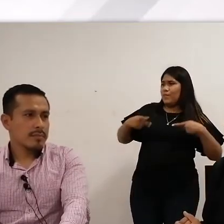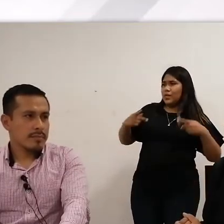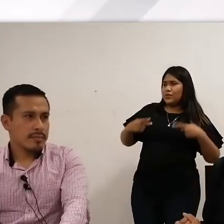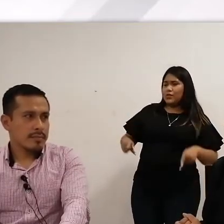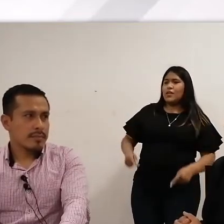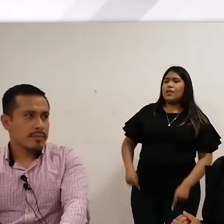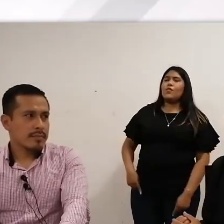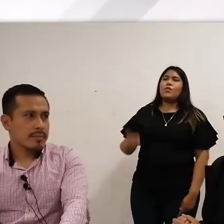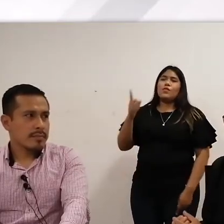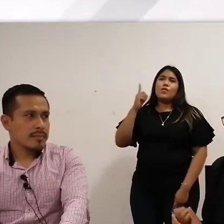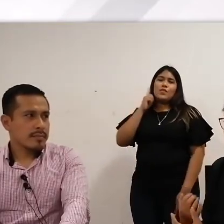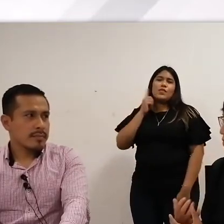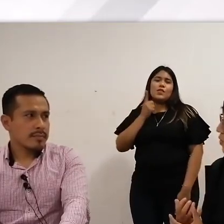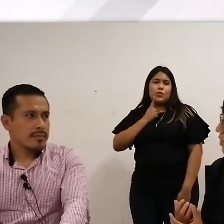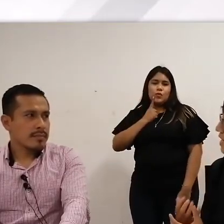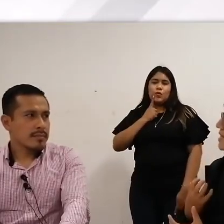visible.